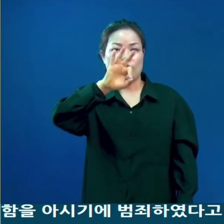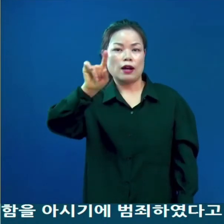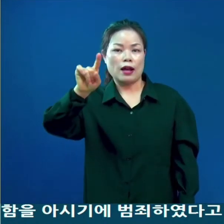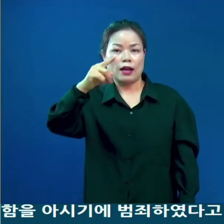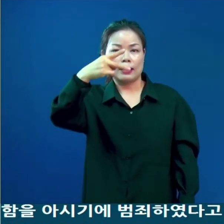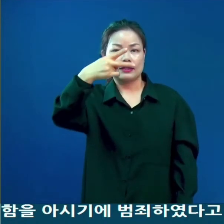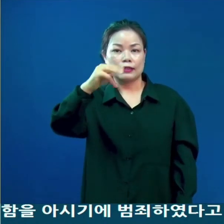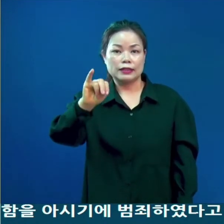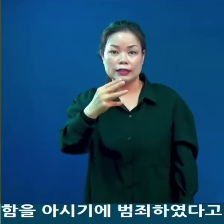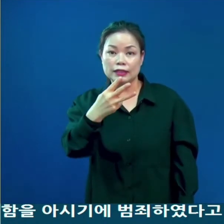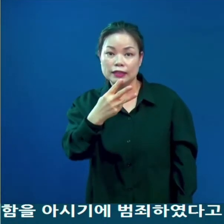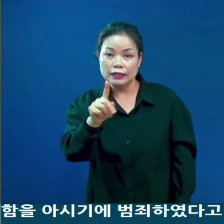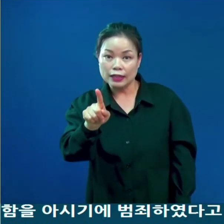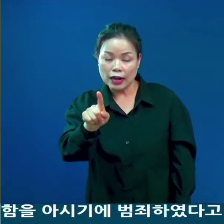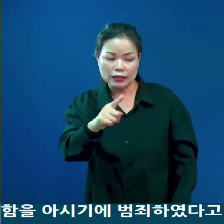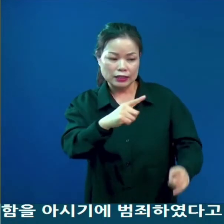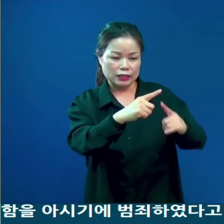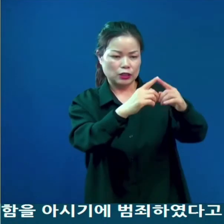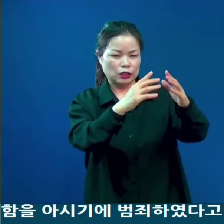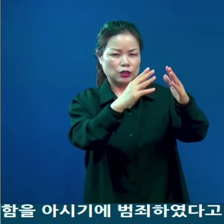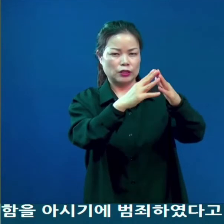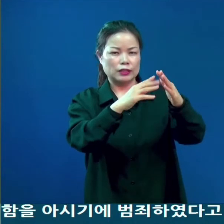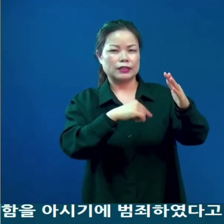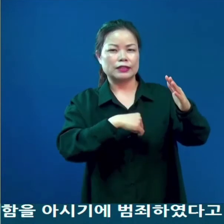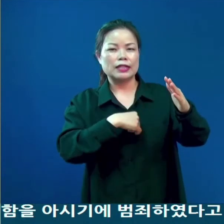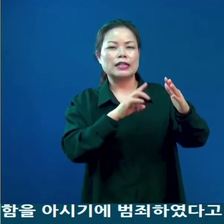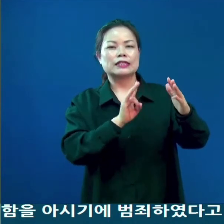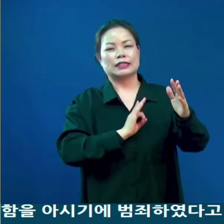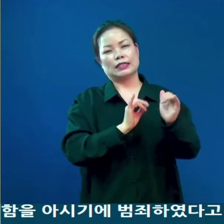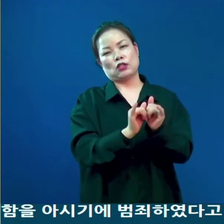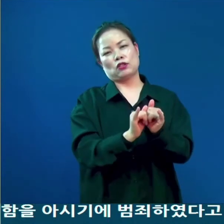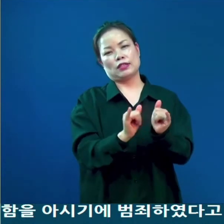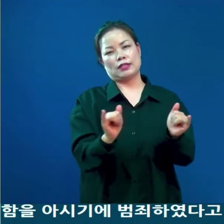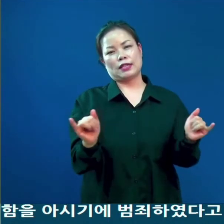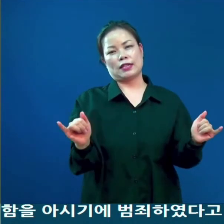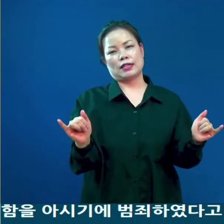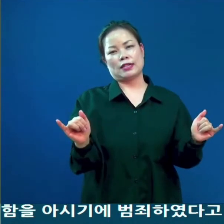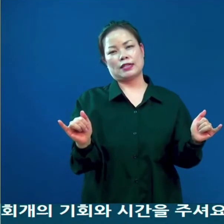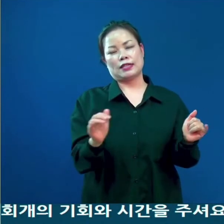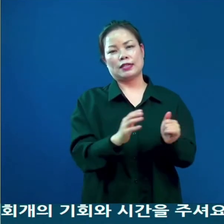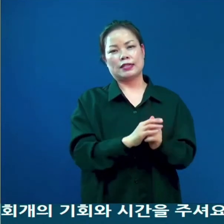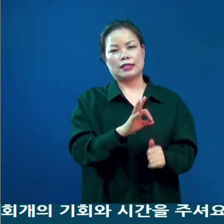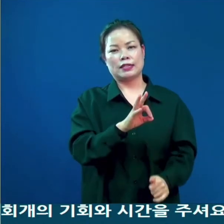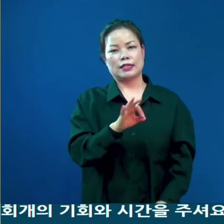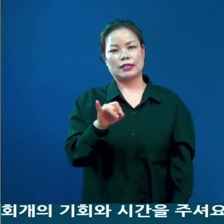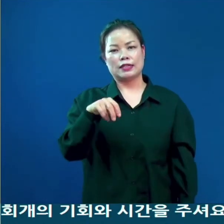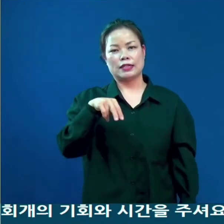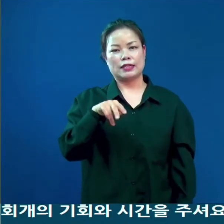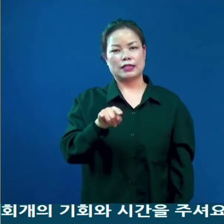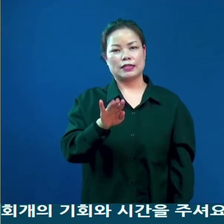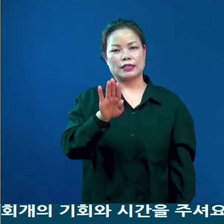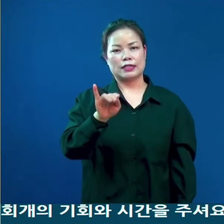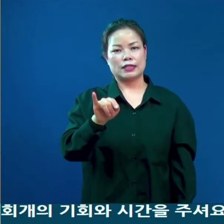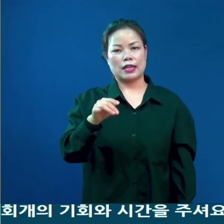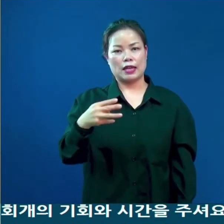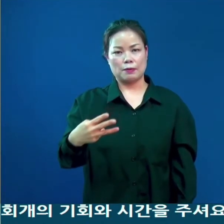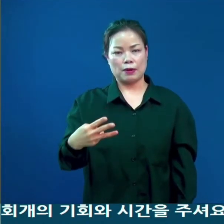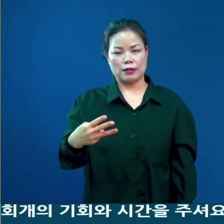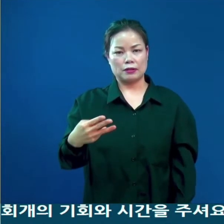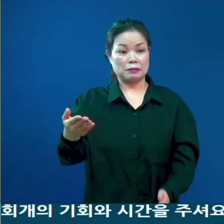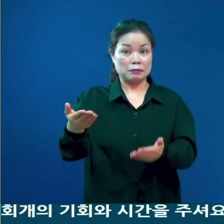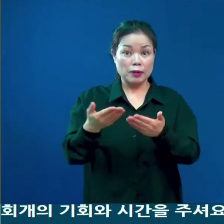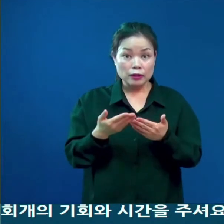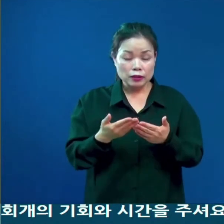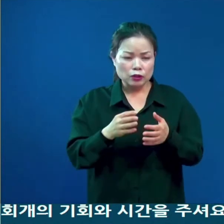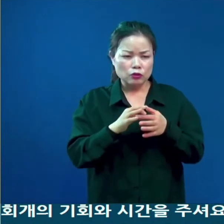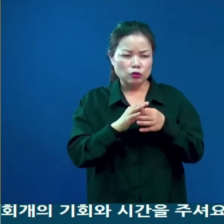합니다. 그 교회는 자칭 선지자라고 하는 그 이세벨을 용납합니다. 그리고